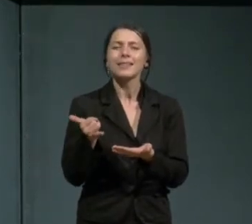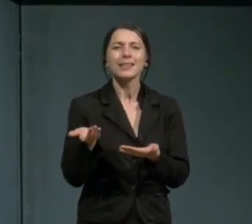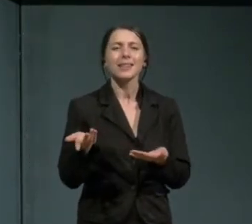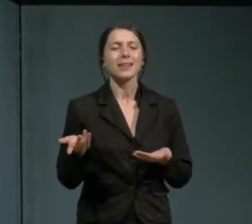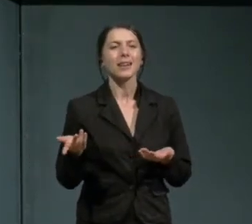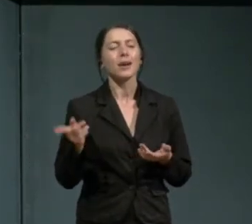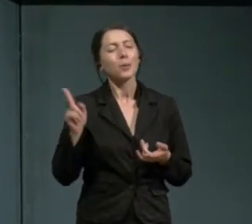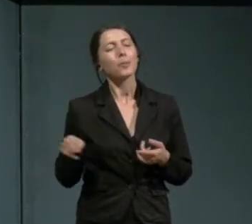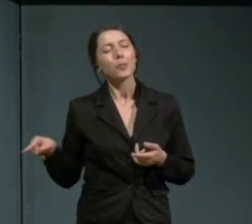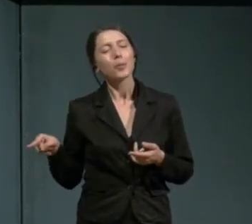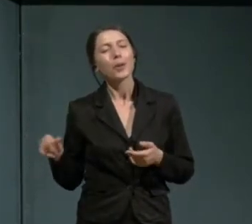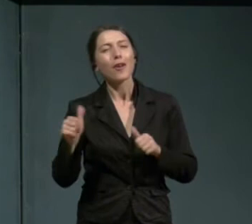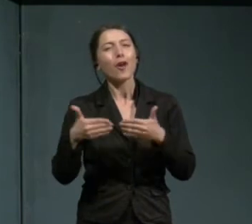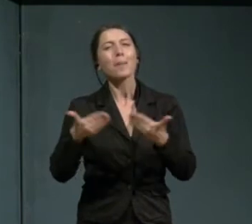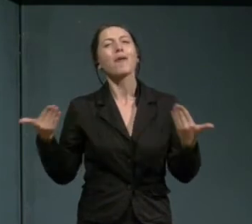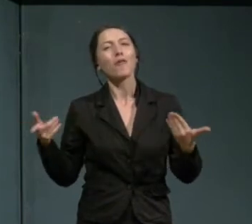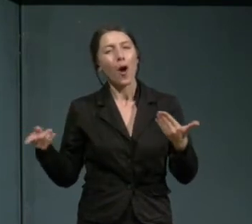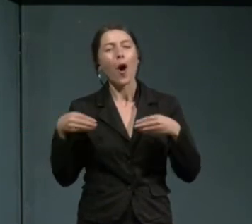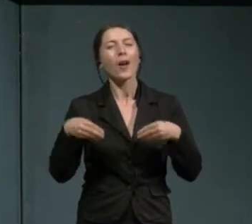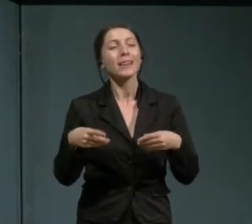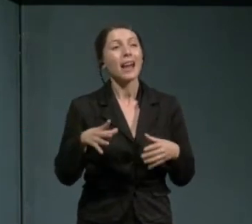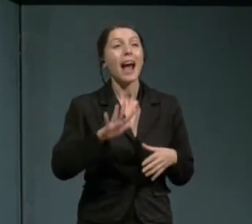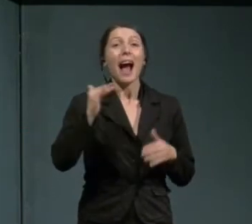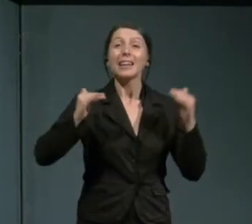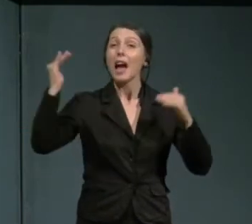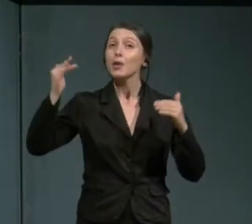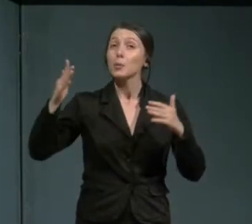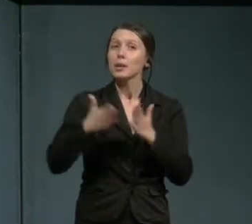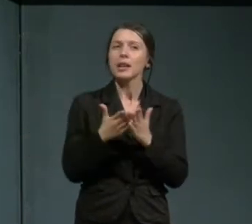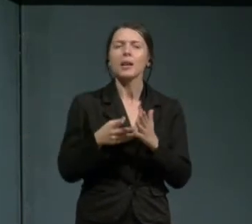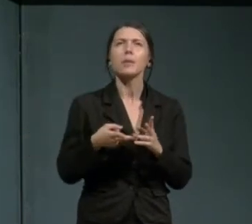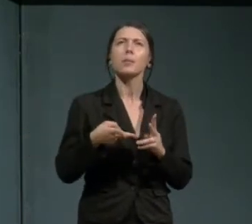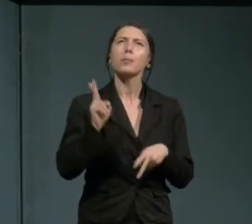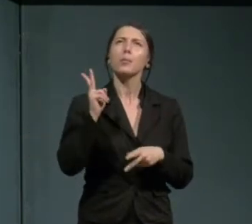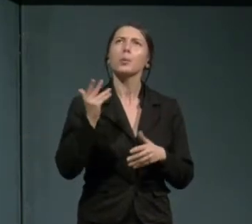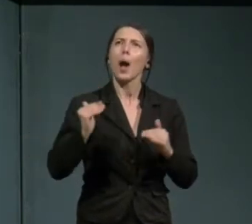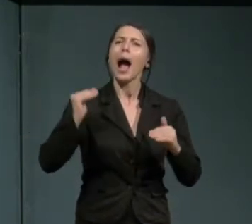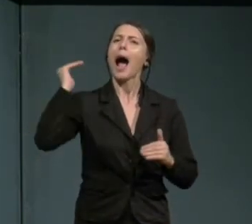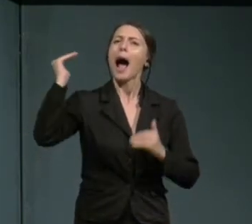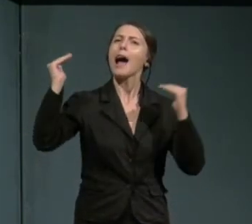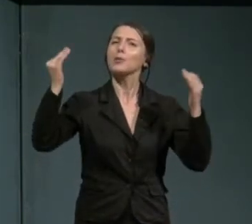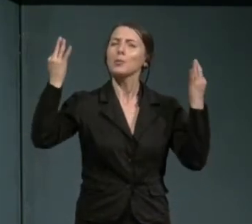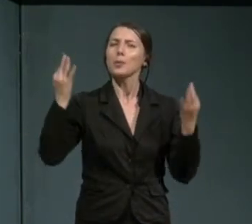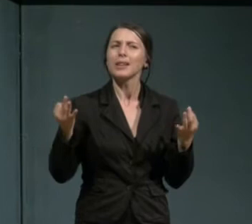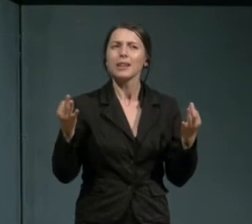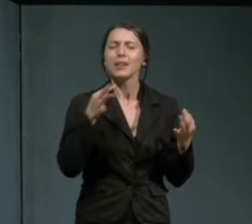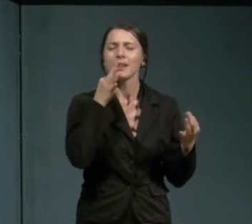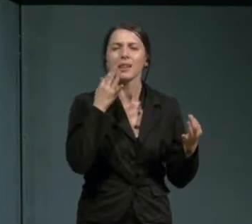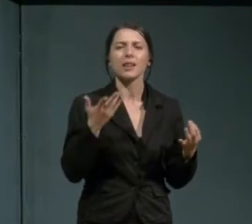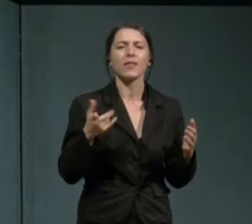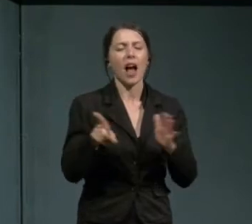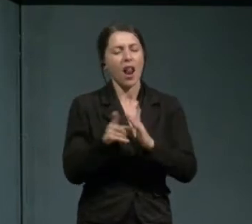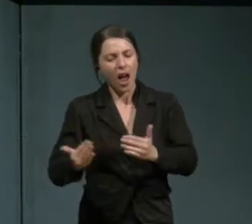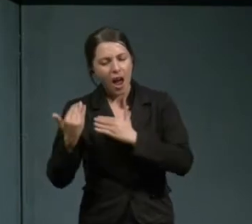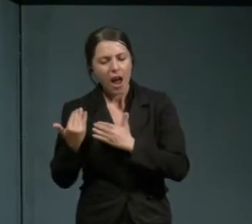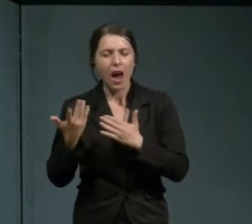anche lui sta alla frontiera gli altri adulti del libro sono molto più adulti prendono s'incaricano della